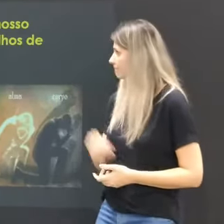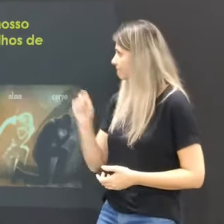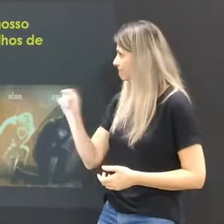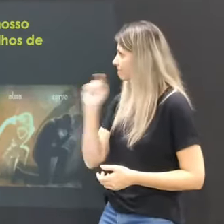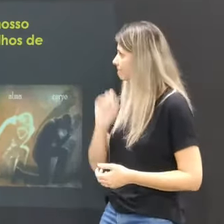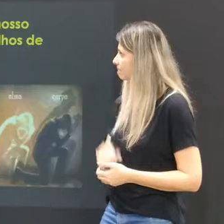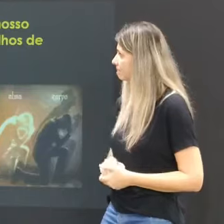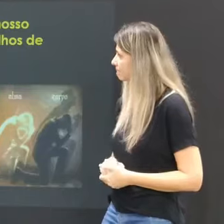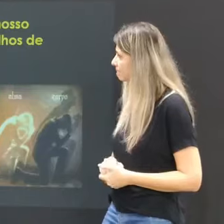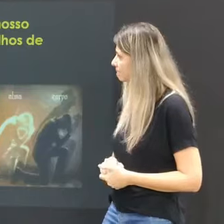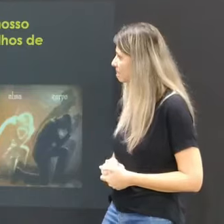Pode mudar, Andressa.